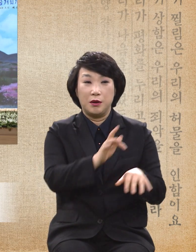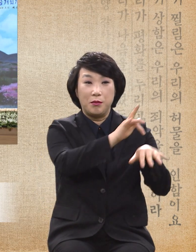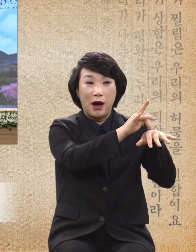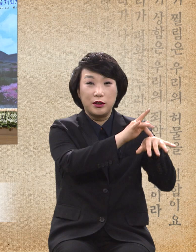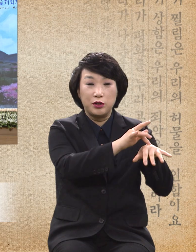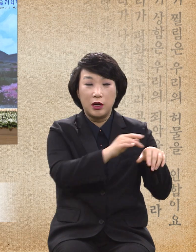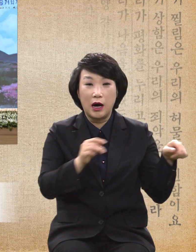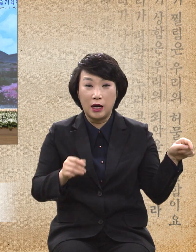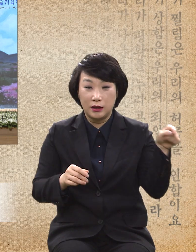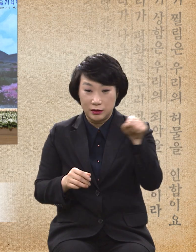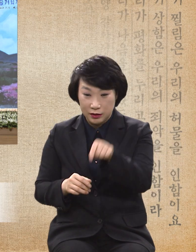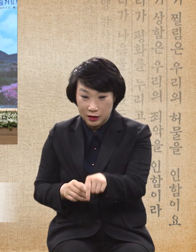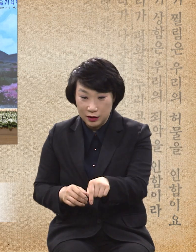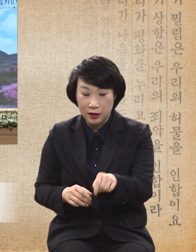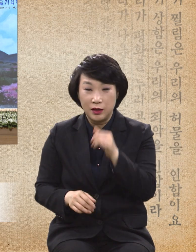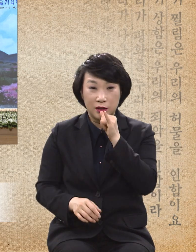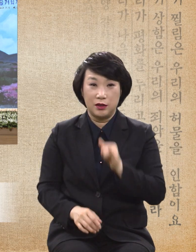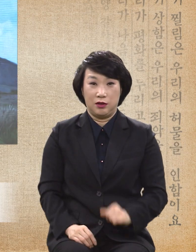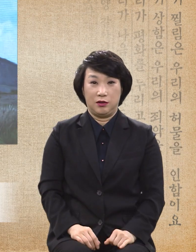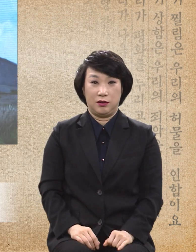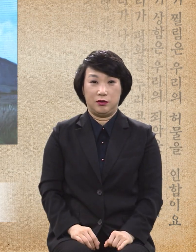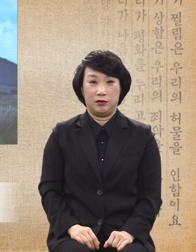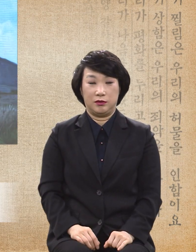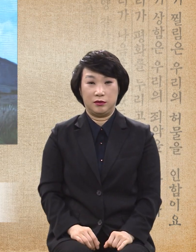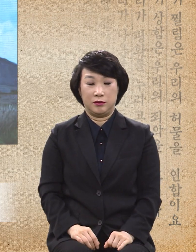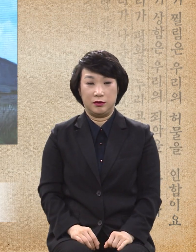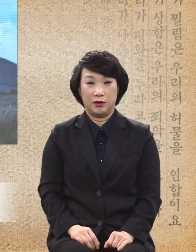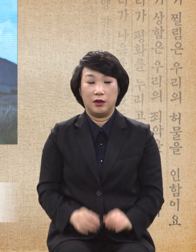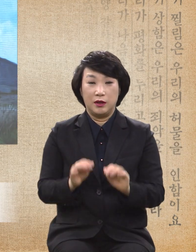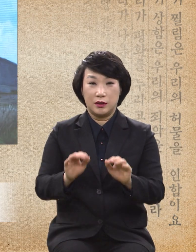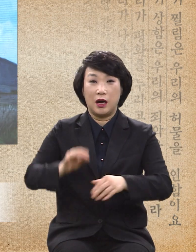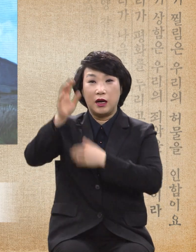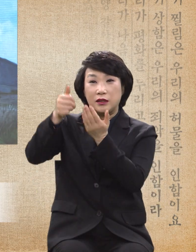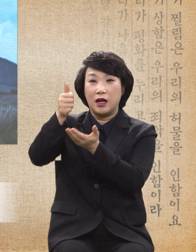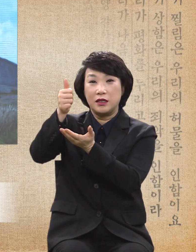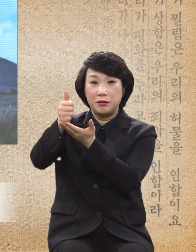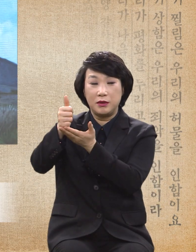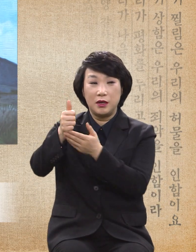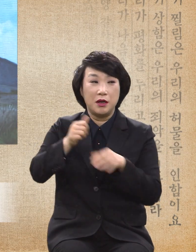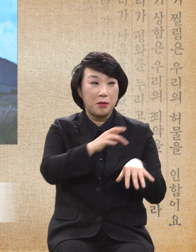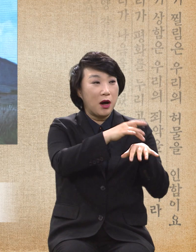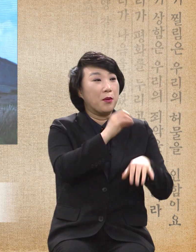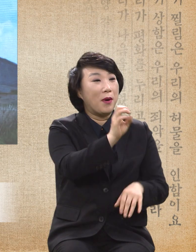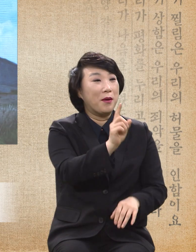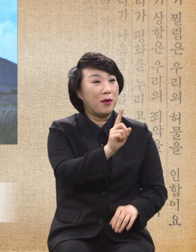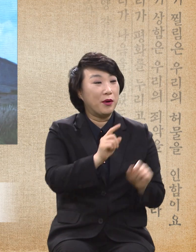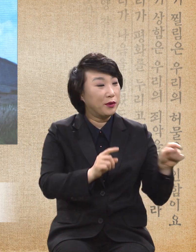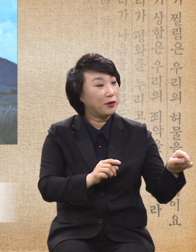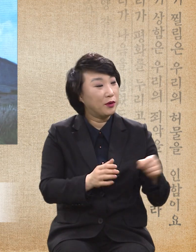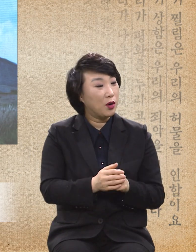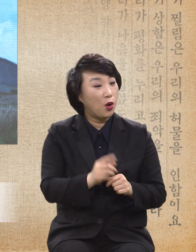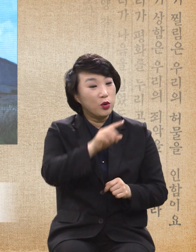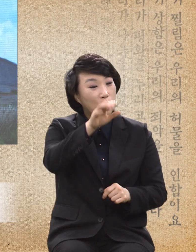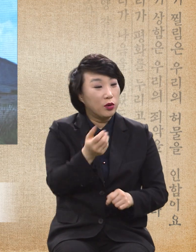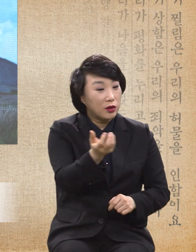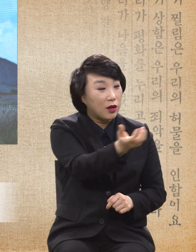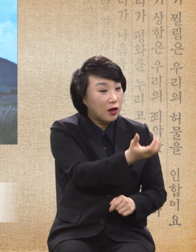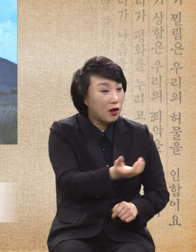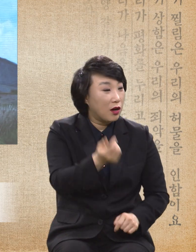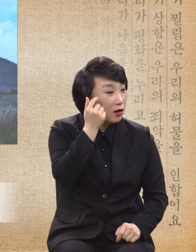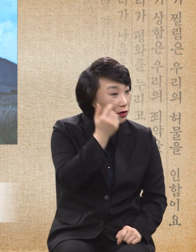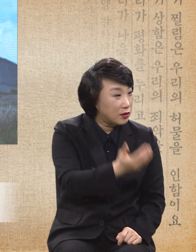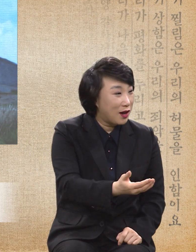사단이 그 사이에 섰습니다. 하나님께서 이 사단에게 말하기를 너 어디